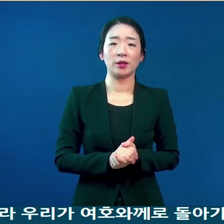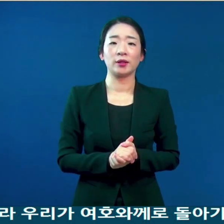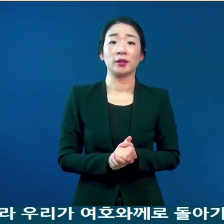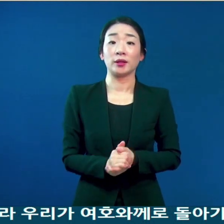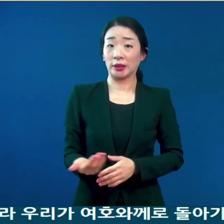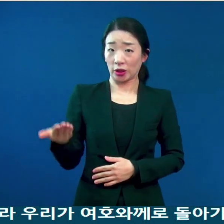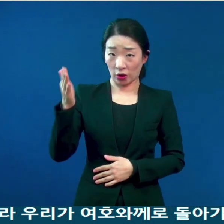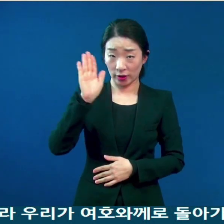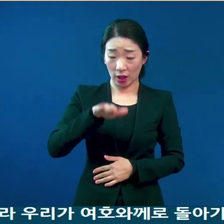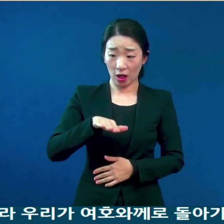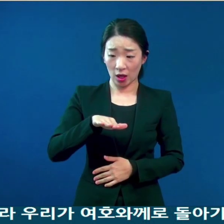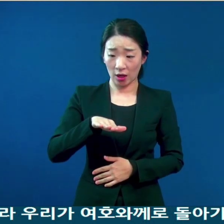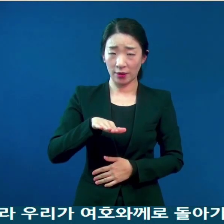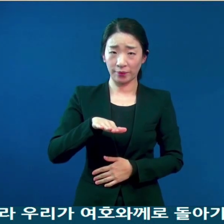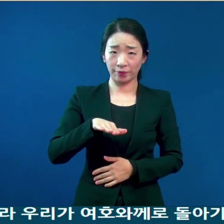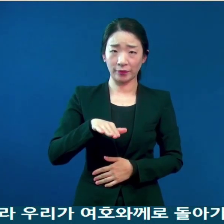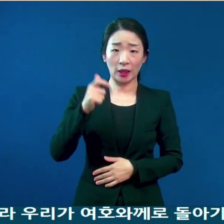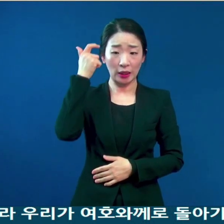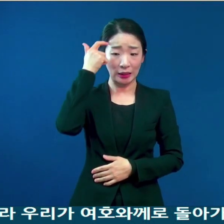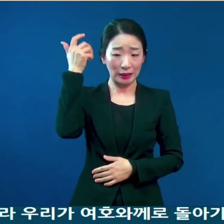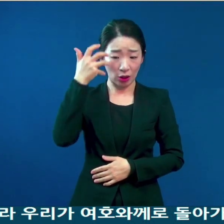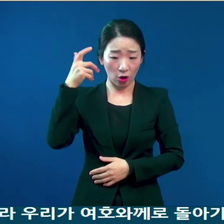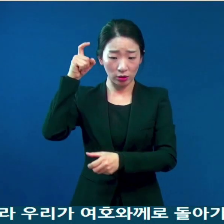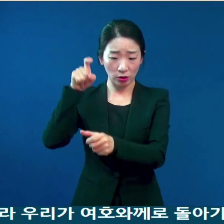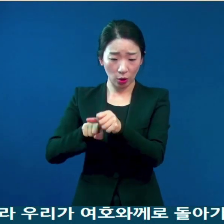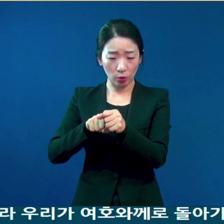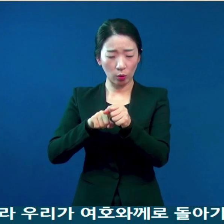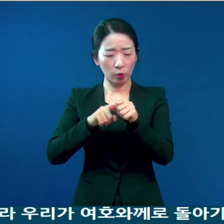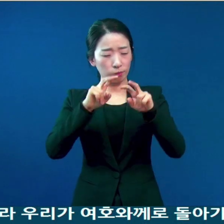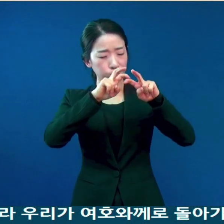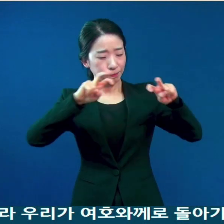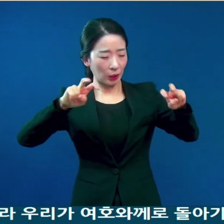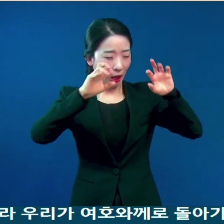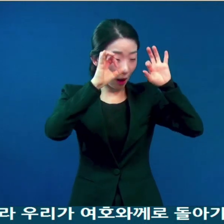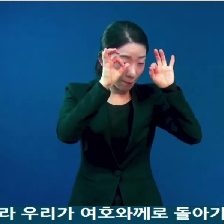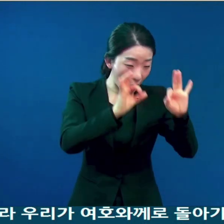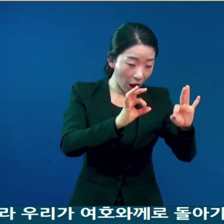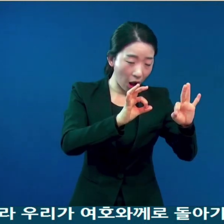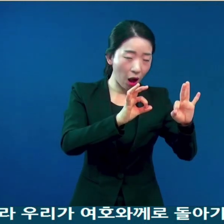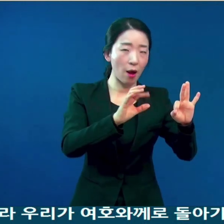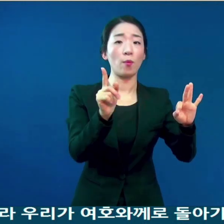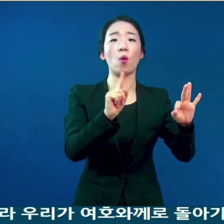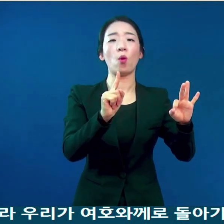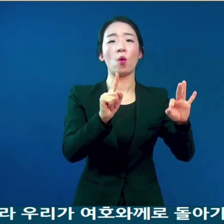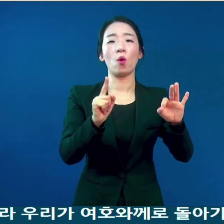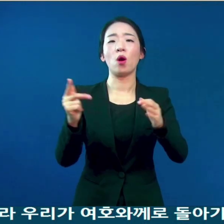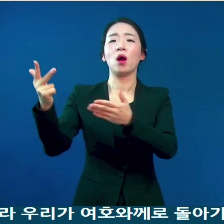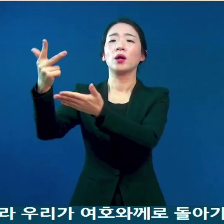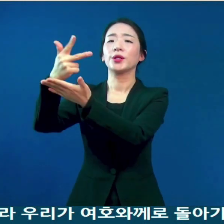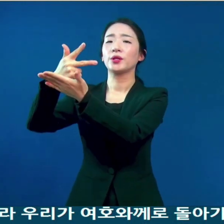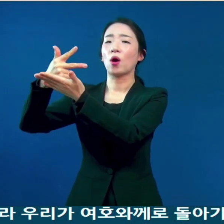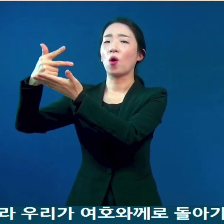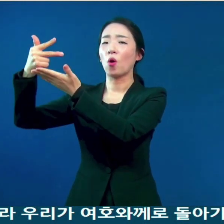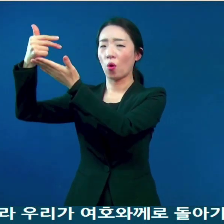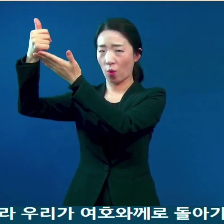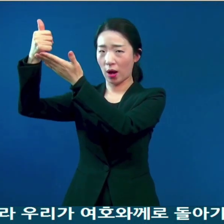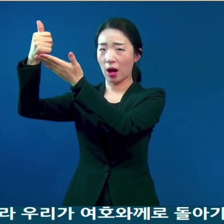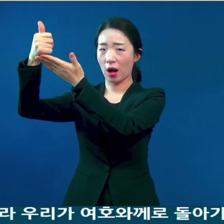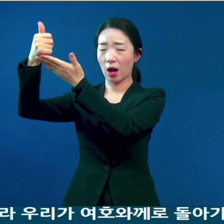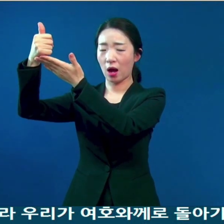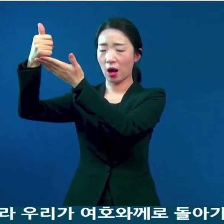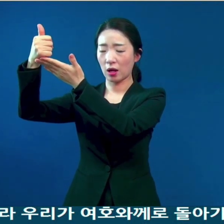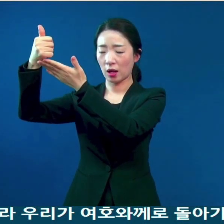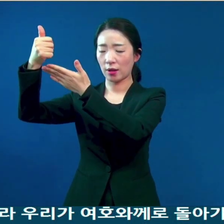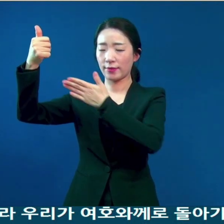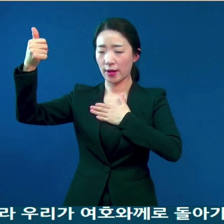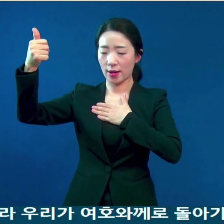그런데 크게 보니까, 영적으로 보니까 그런 현상이 생겼을 때 사실 여호와께서 허락하여서 찢은